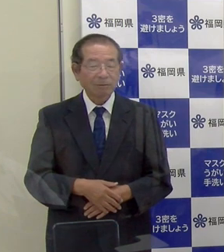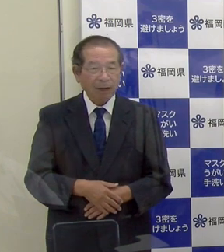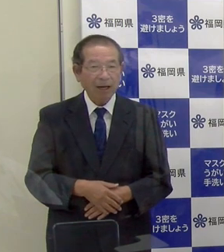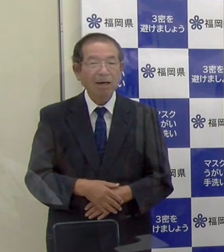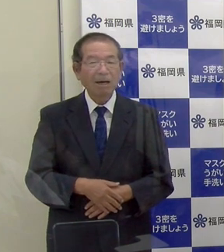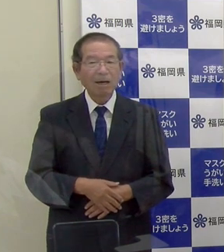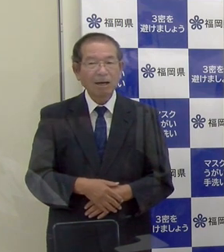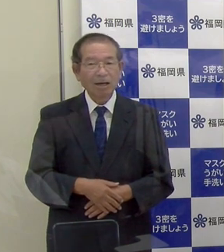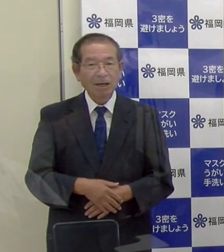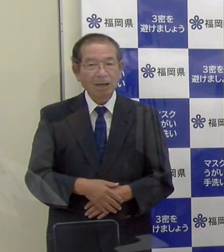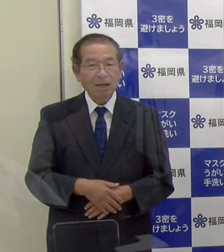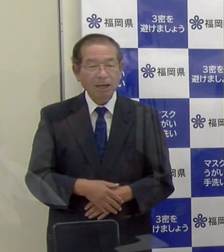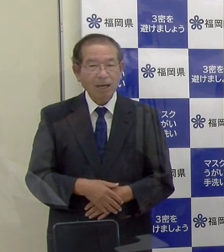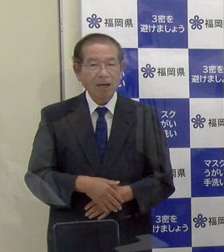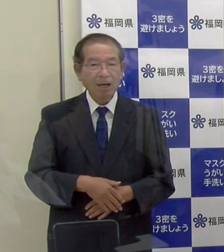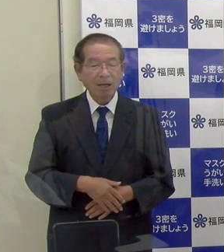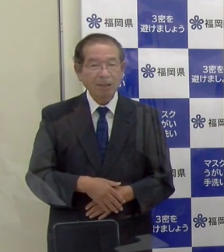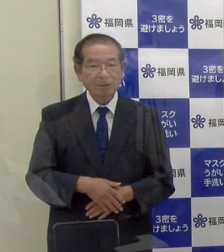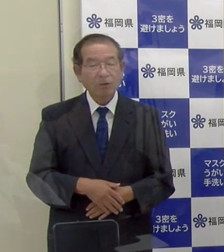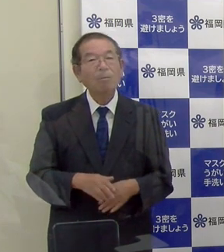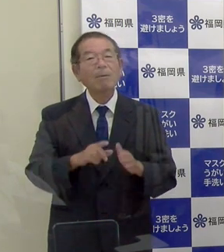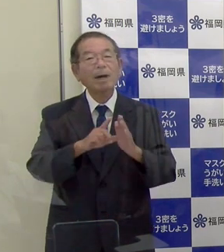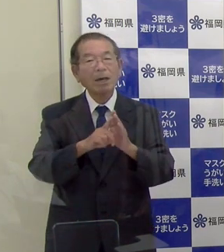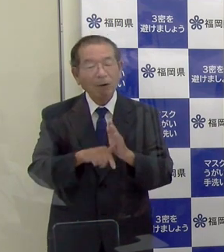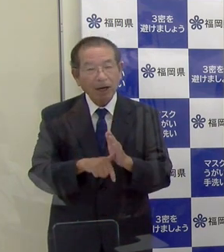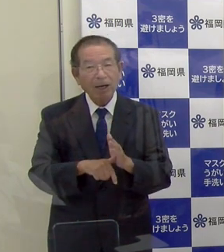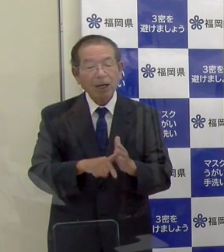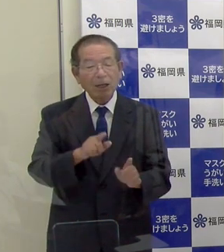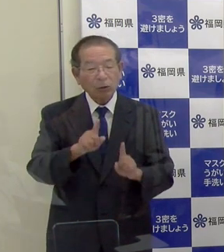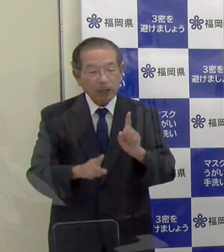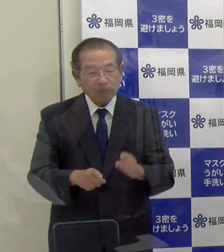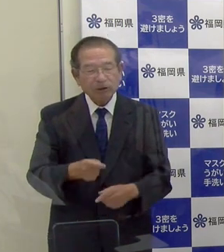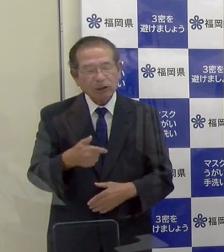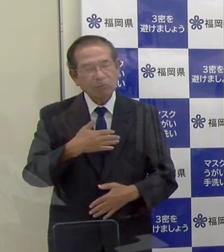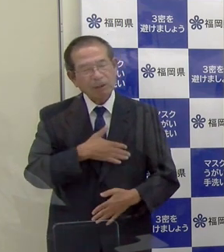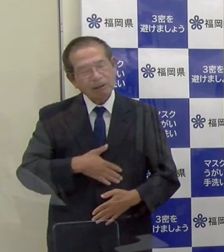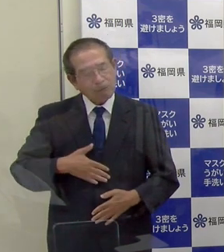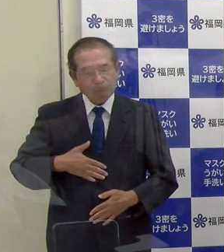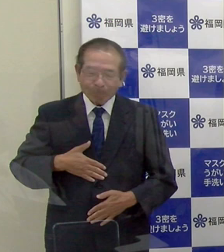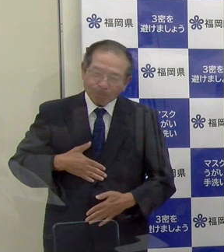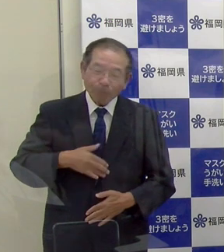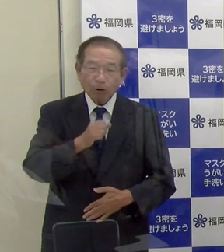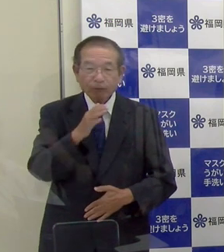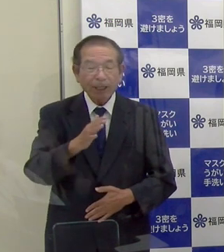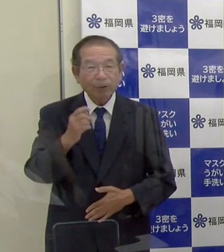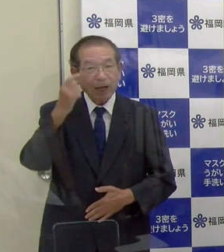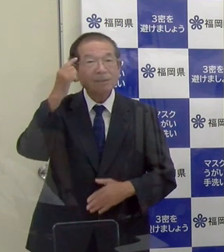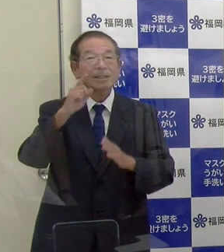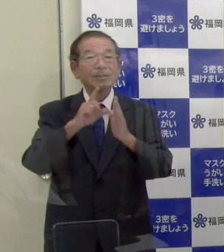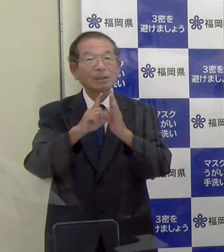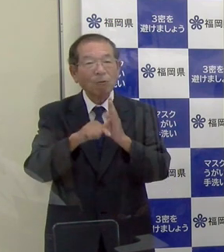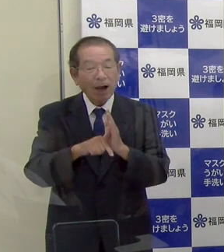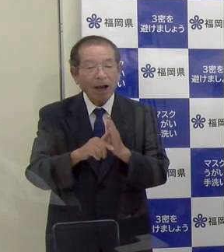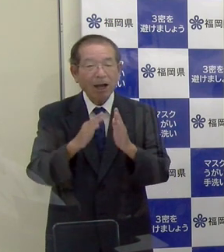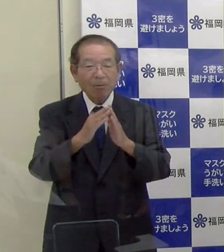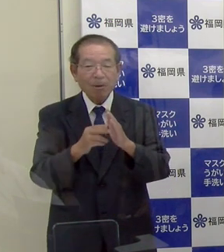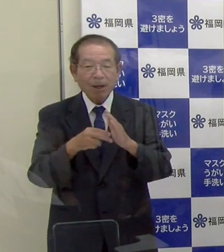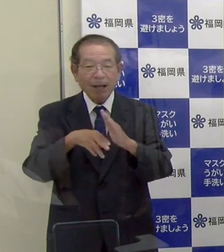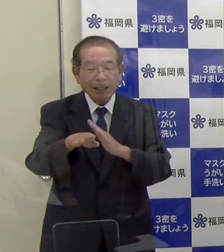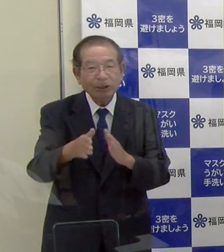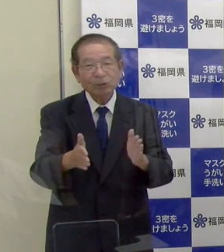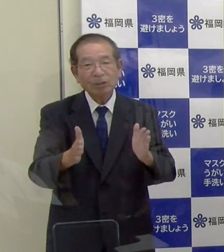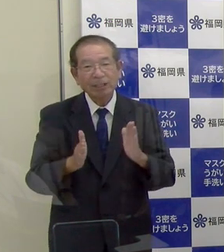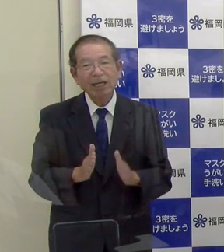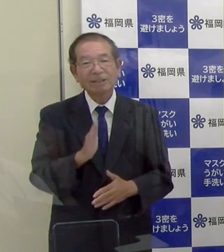倦怠感を感じる場合などがあると思いますいずれにしても少しでも体調が悪いなと感じた場合は外出を控えて